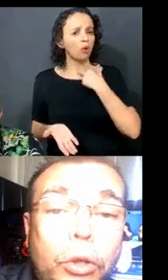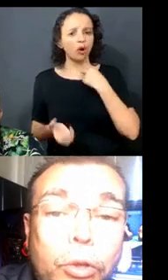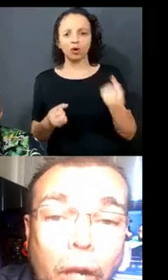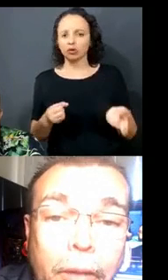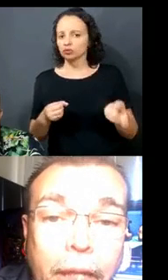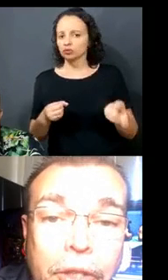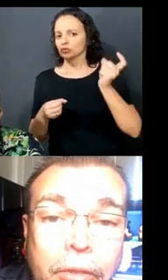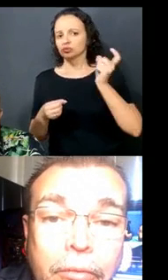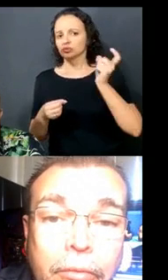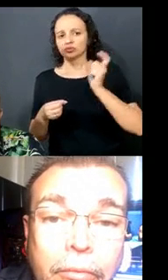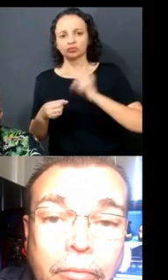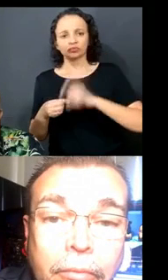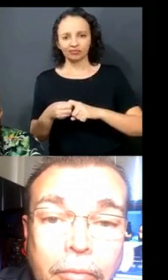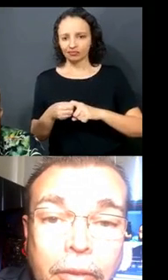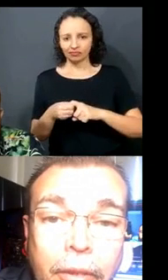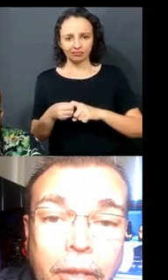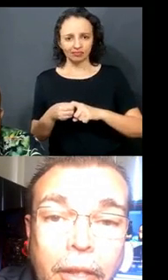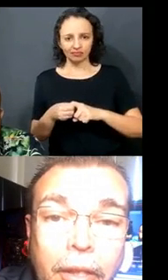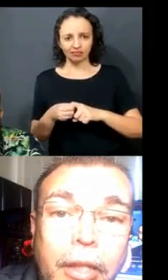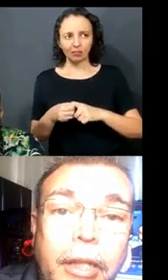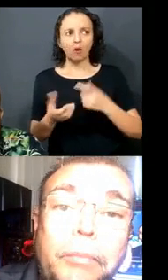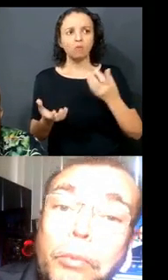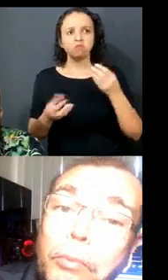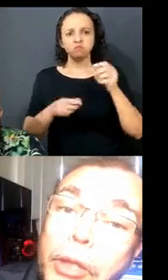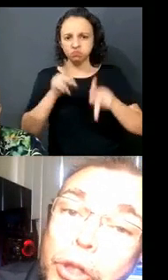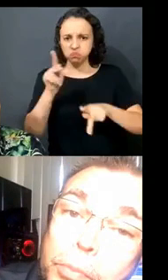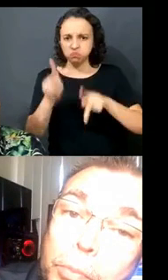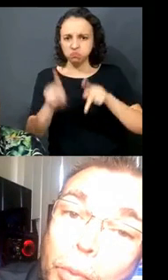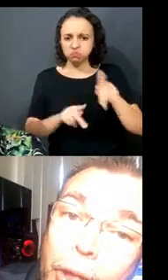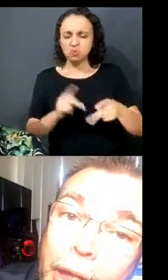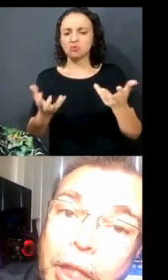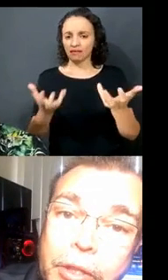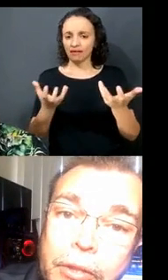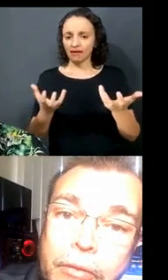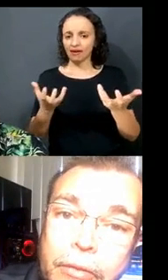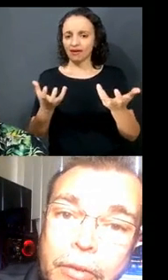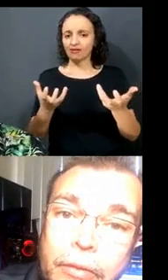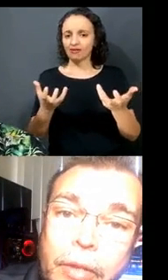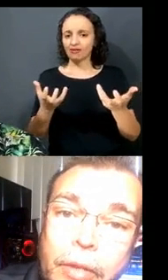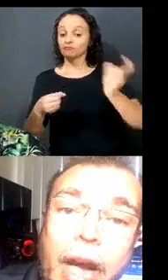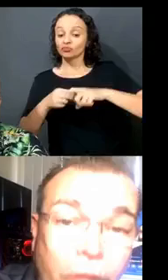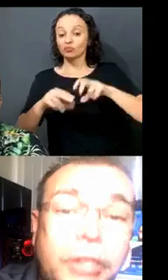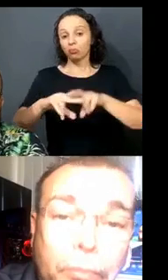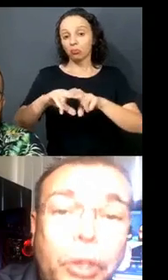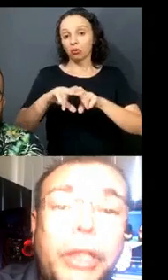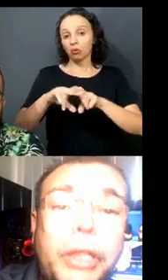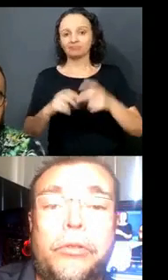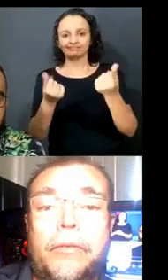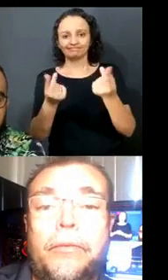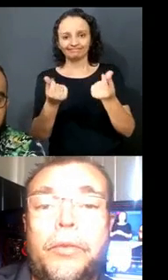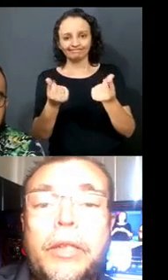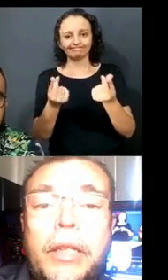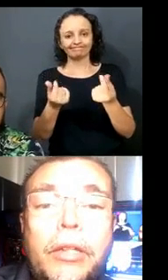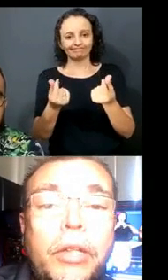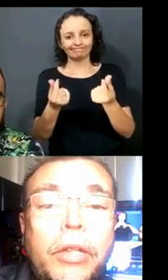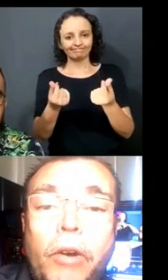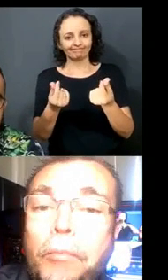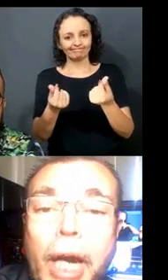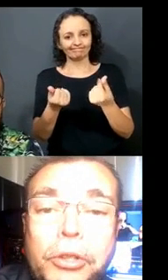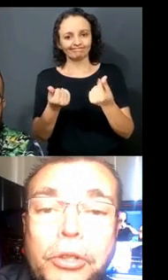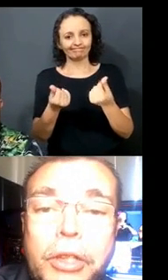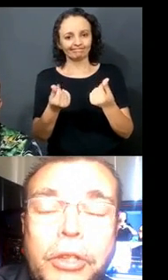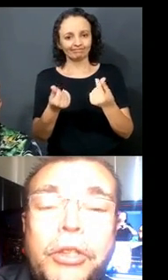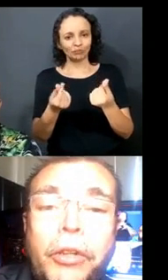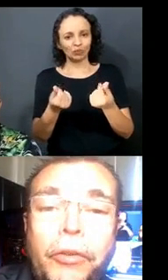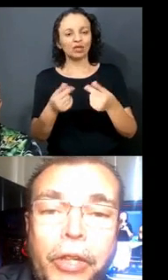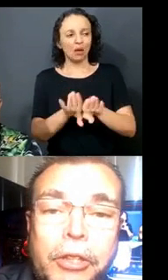pressões econômicas e por pressões políticas. A volta é por isso. Entendeu? Não é